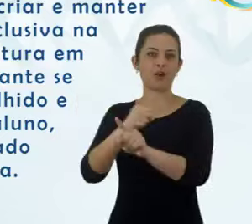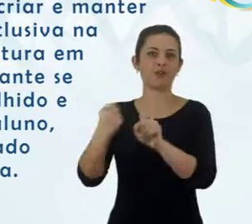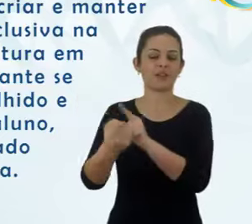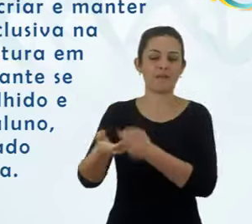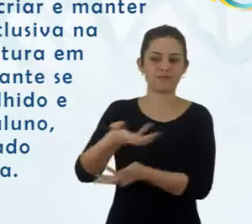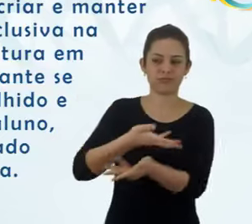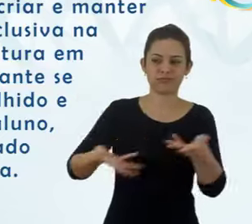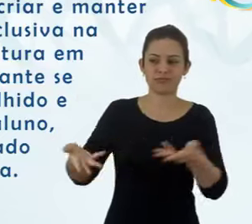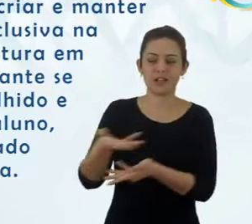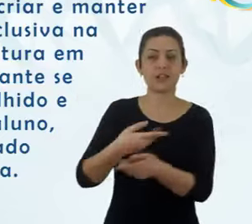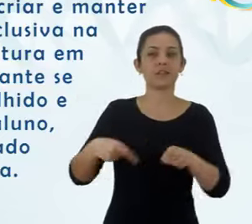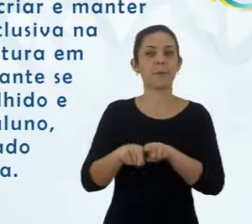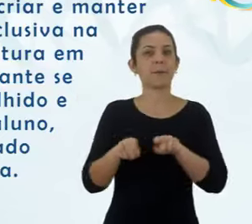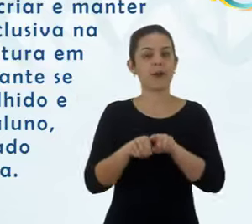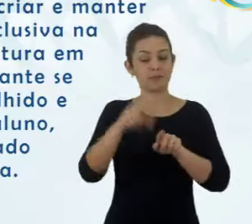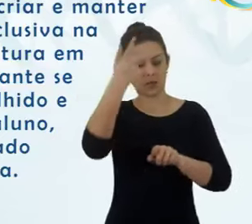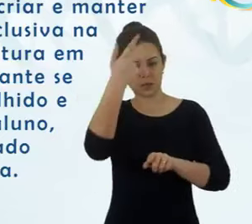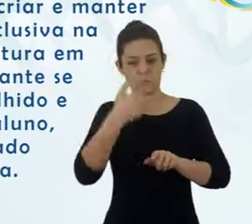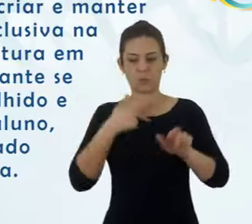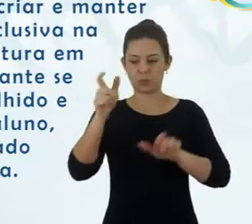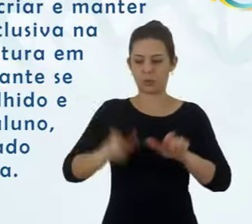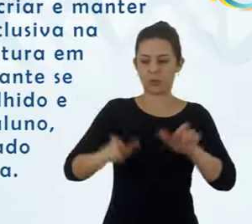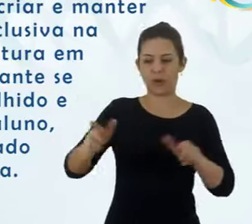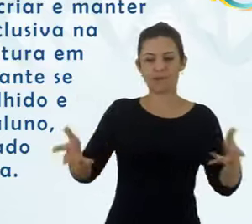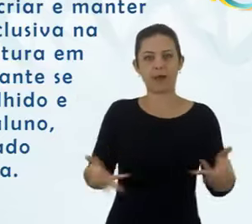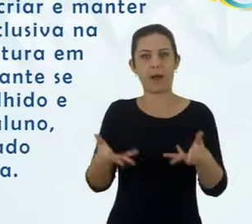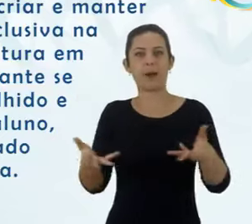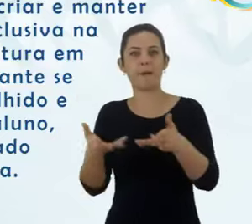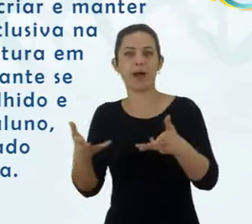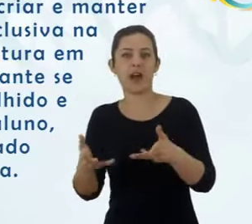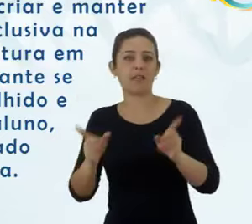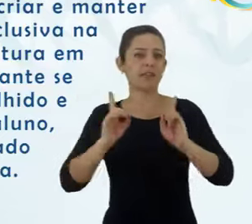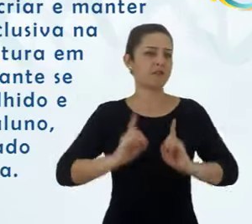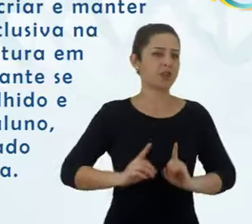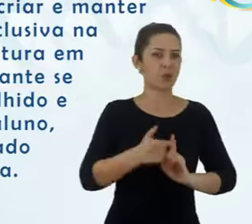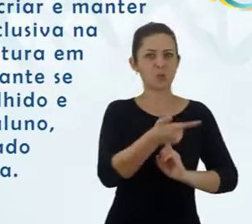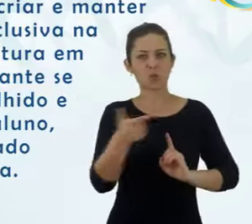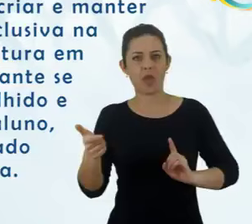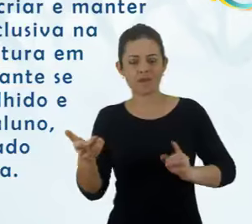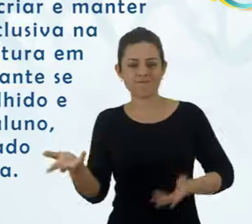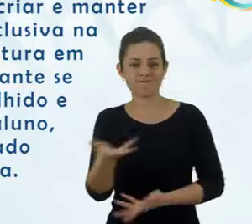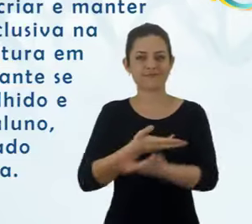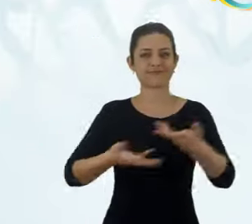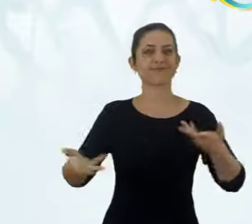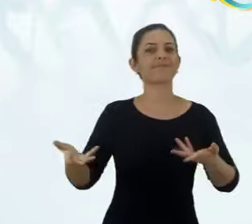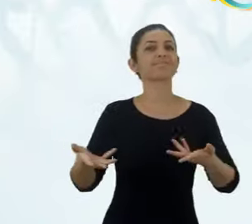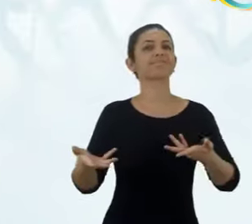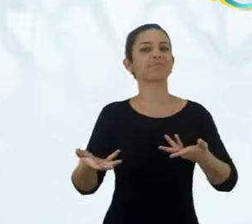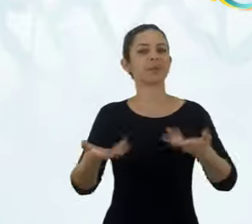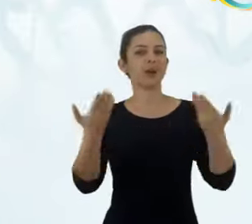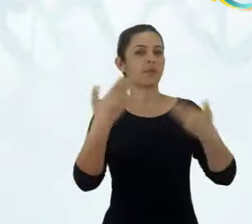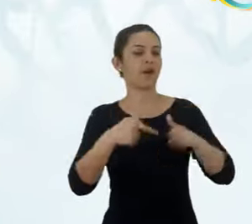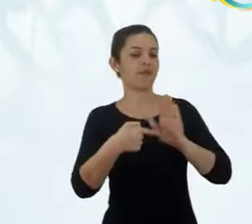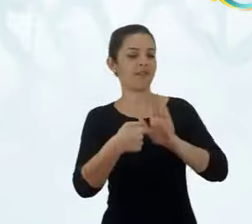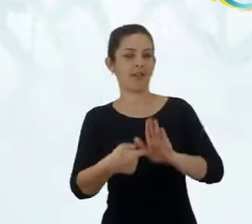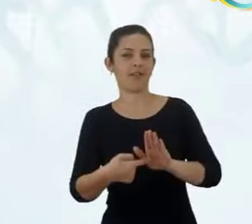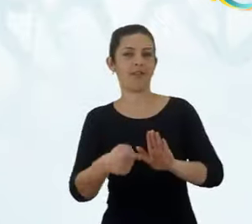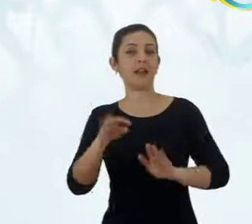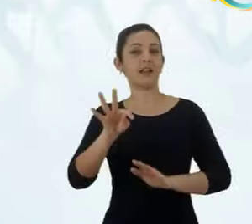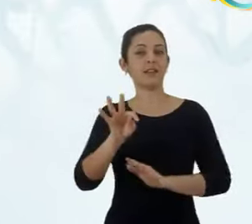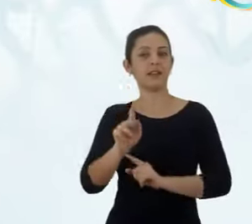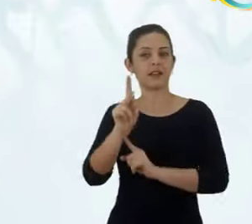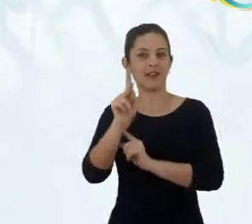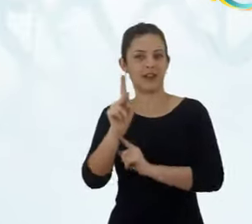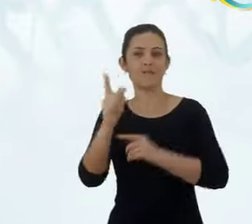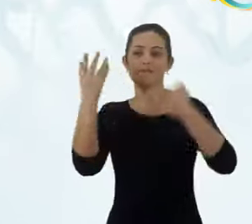e sociais, além de promover a independência dos alunos com e sem deficiência. Isso a gente comprova bastante aqui